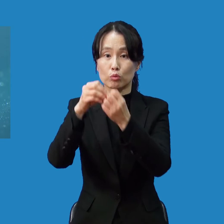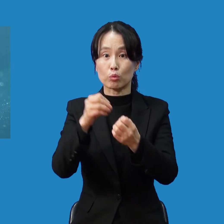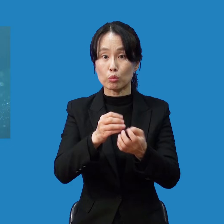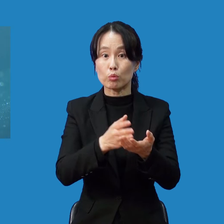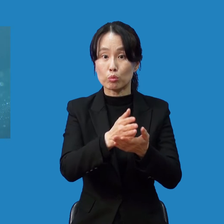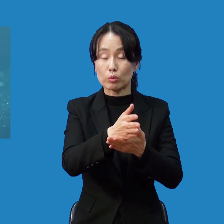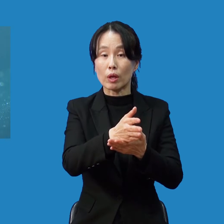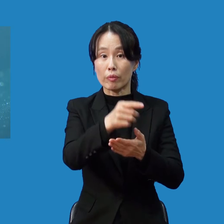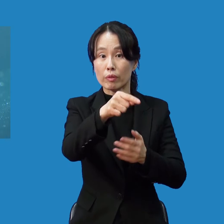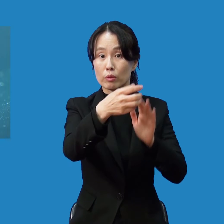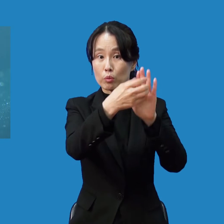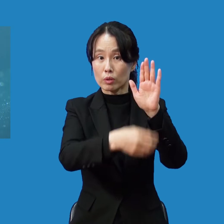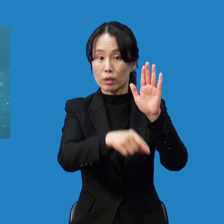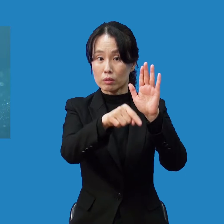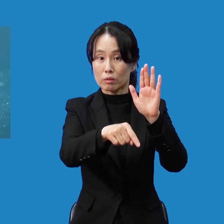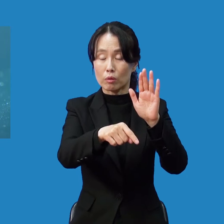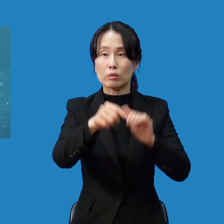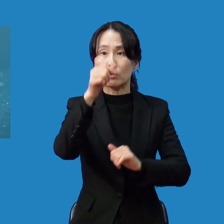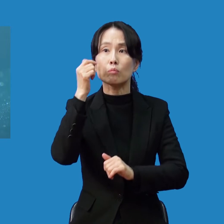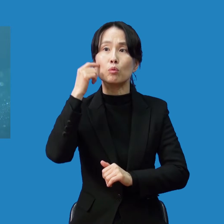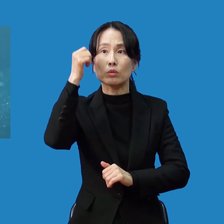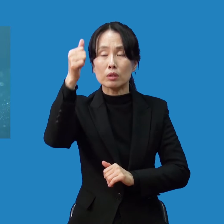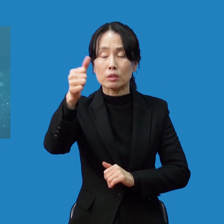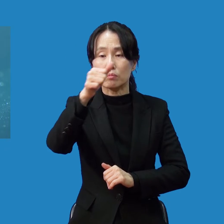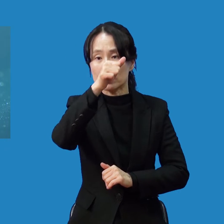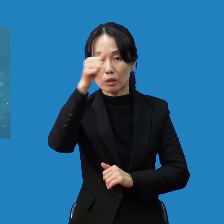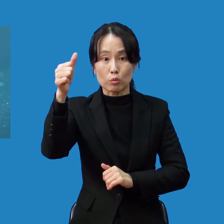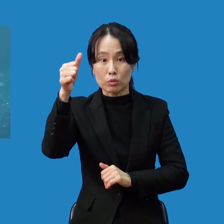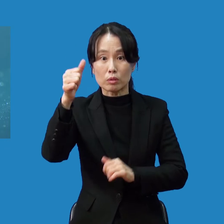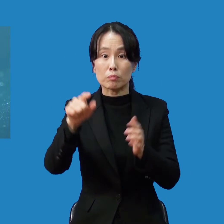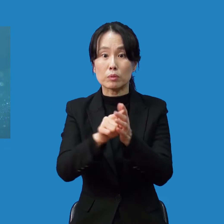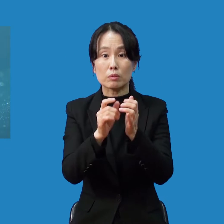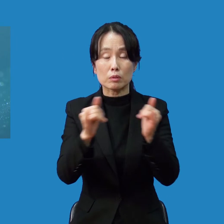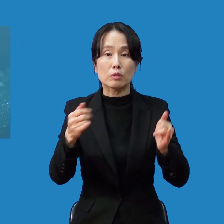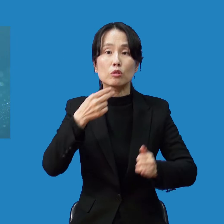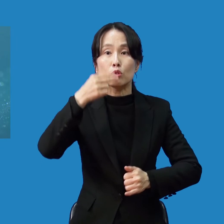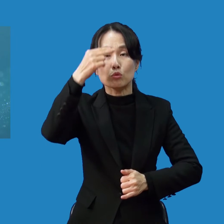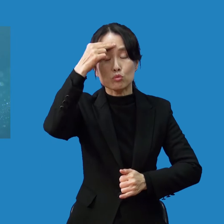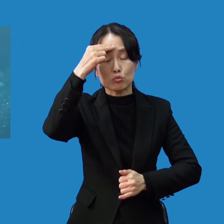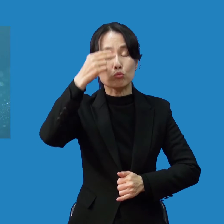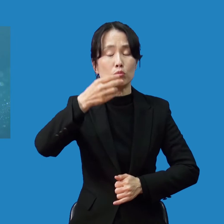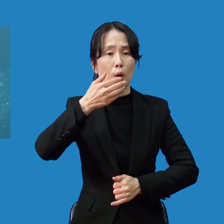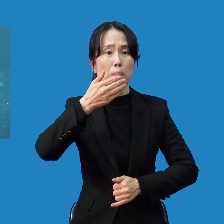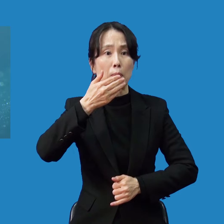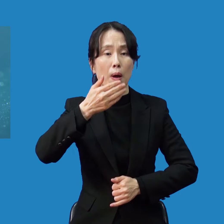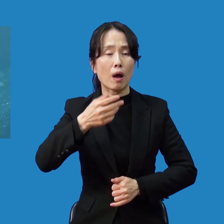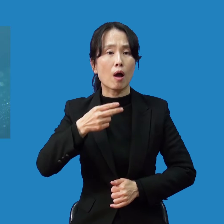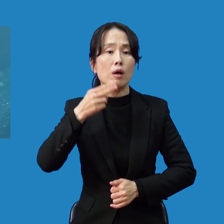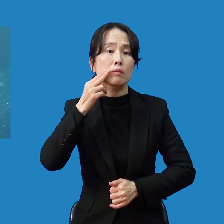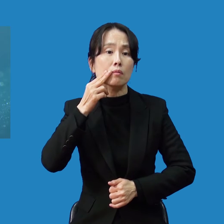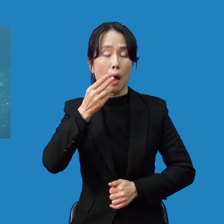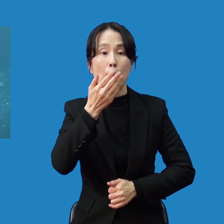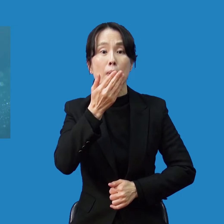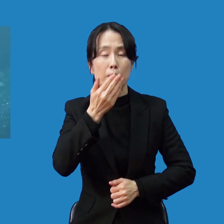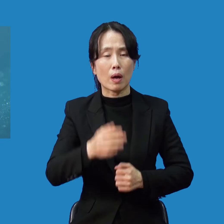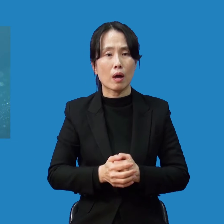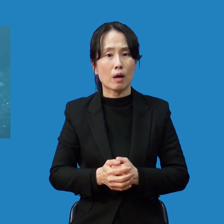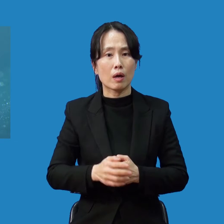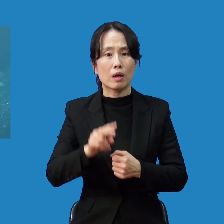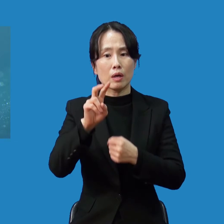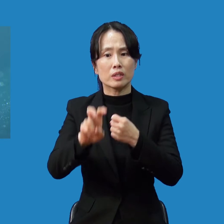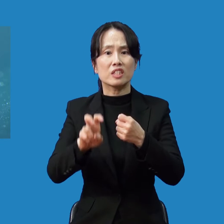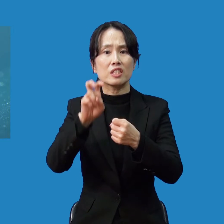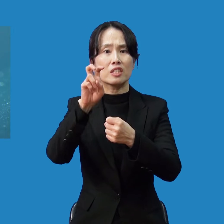목사님, 장로님, 교인들은 술, 담배를 즐겨합니다. 좀 오래전에, 한 20여 년도